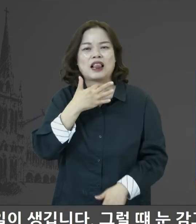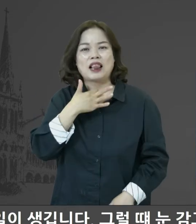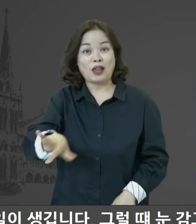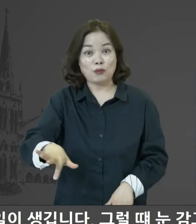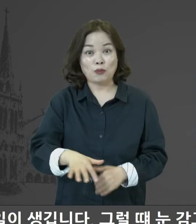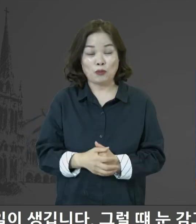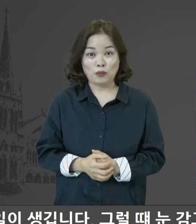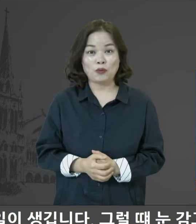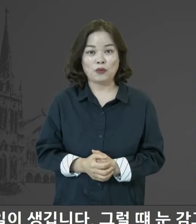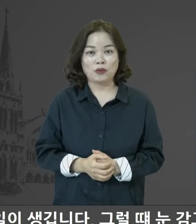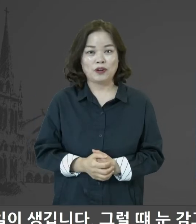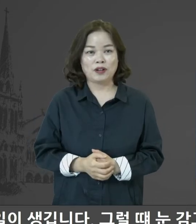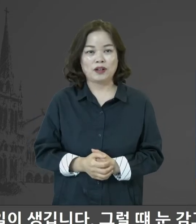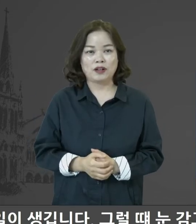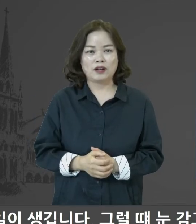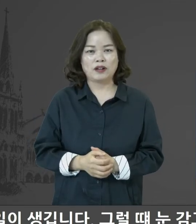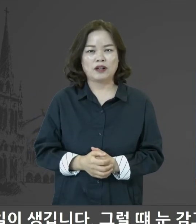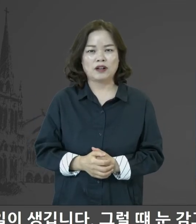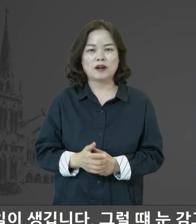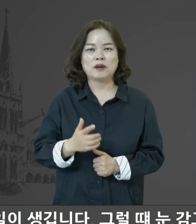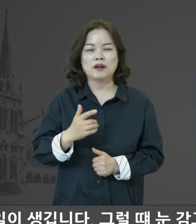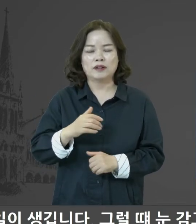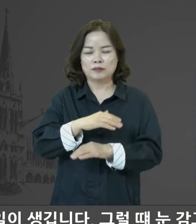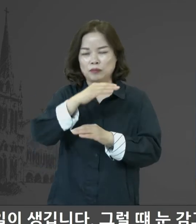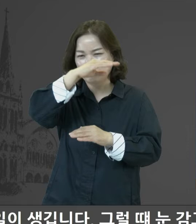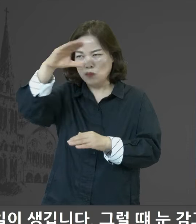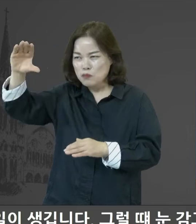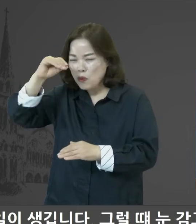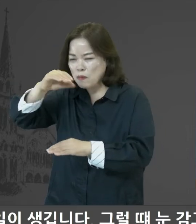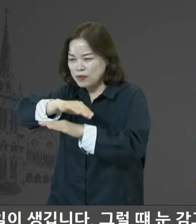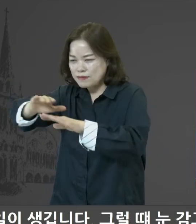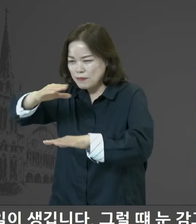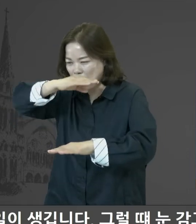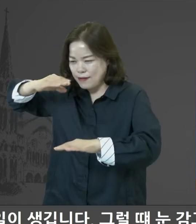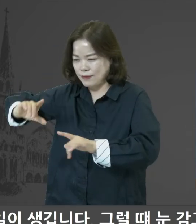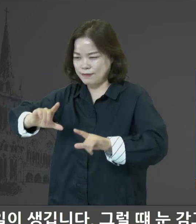사람입니다. 그야말로 범생이처럼 살았습니다.